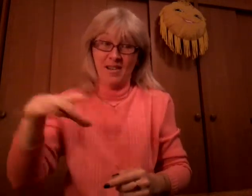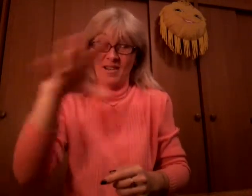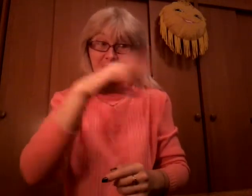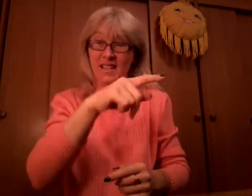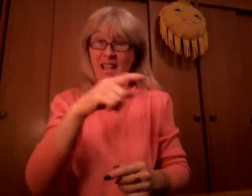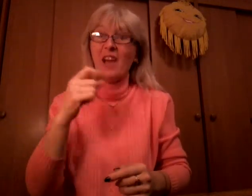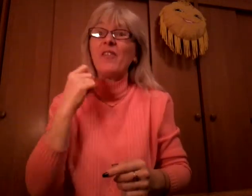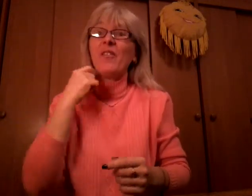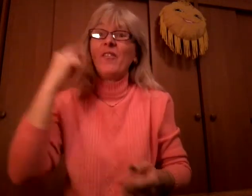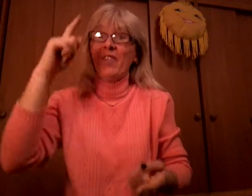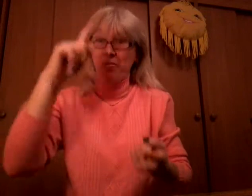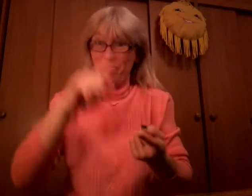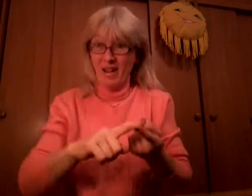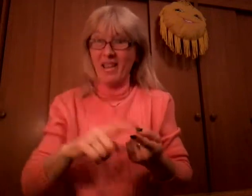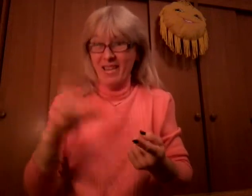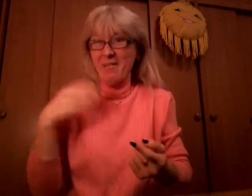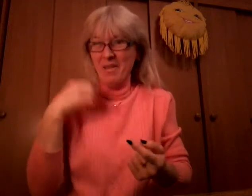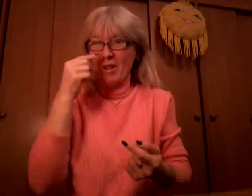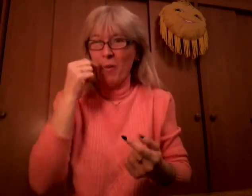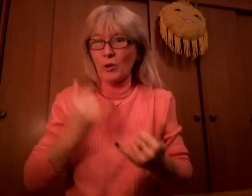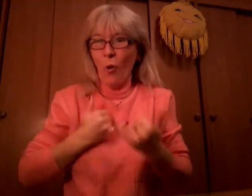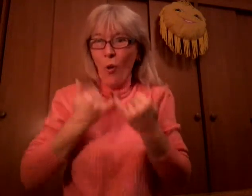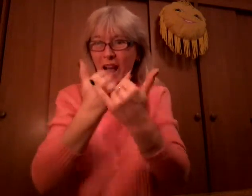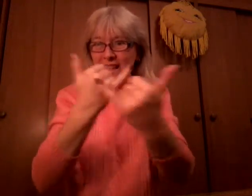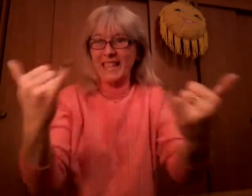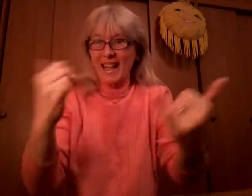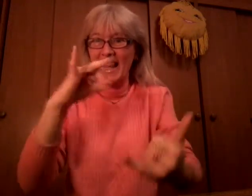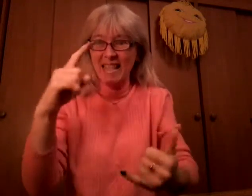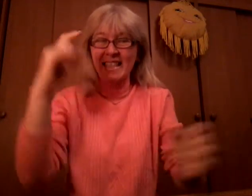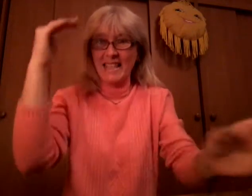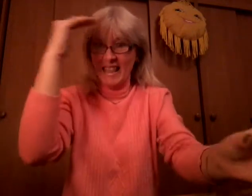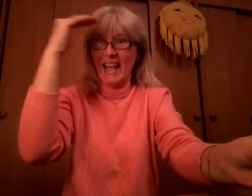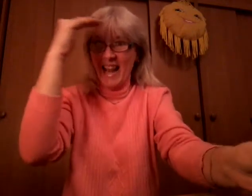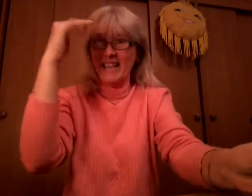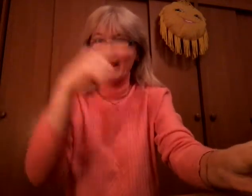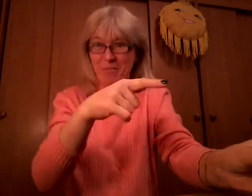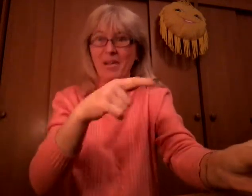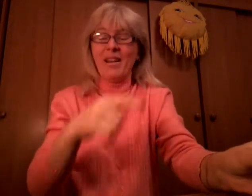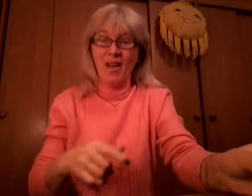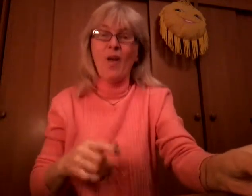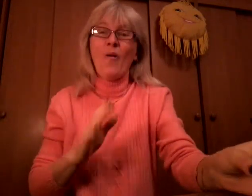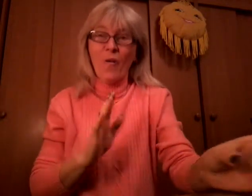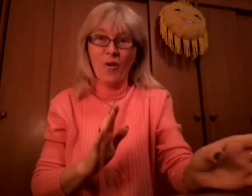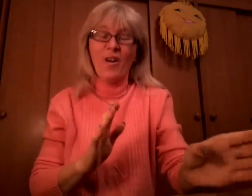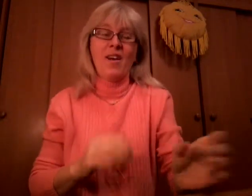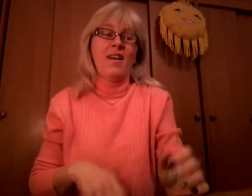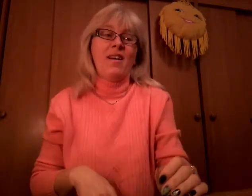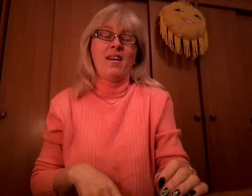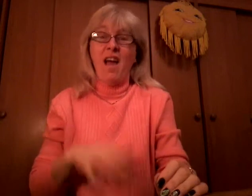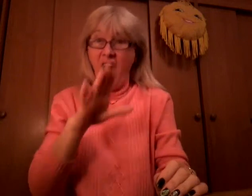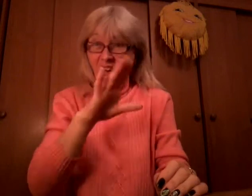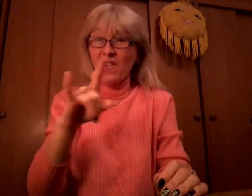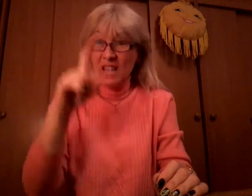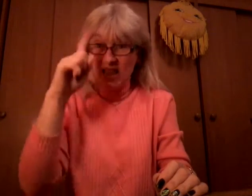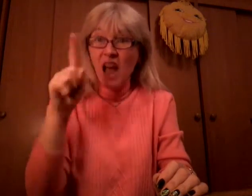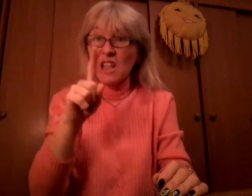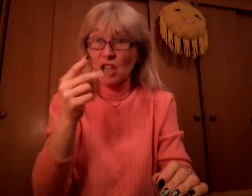с Ксеномой угостили и стирали, а вы знаете,